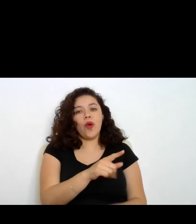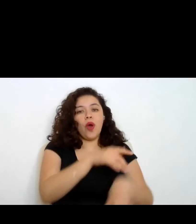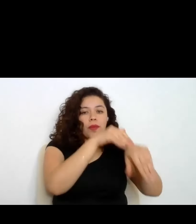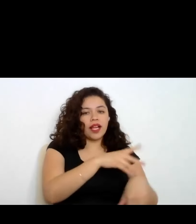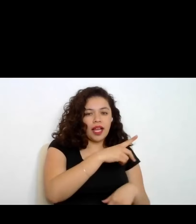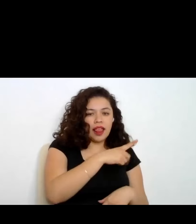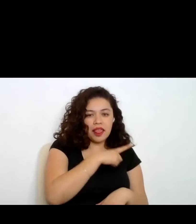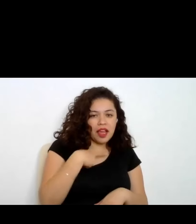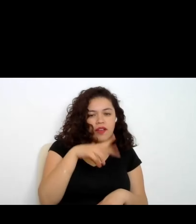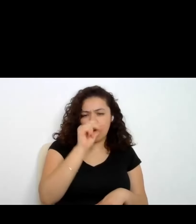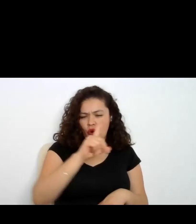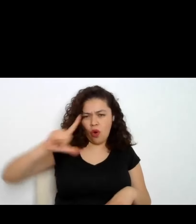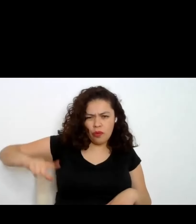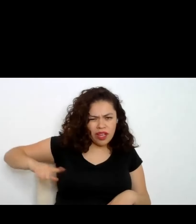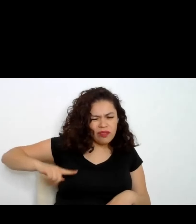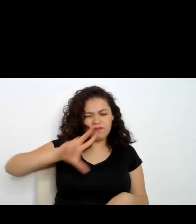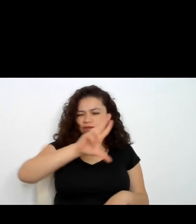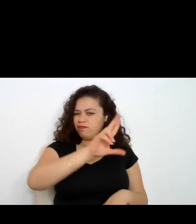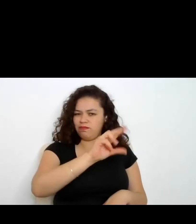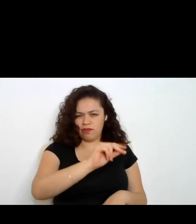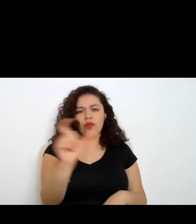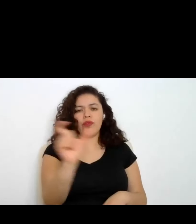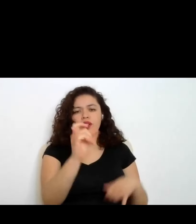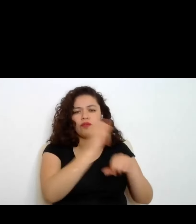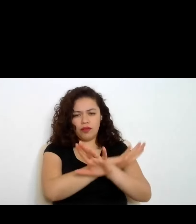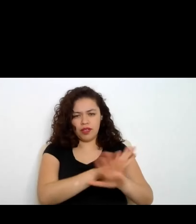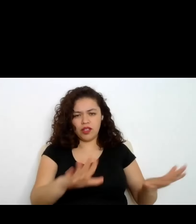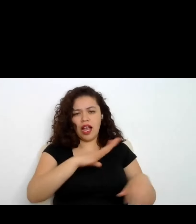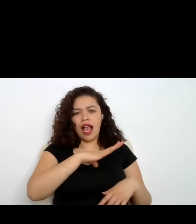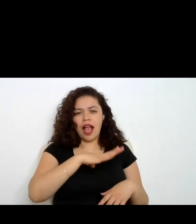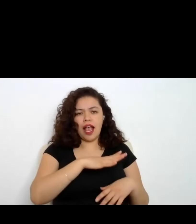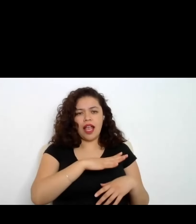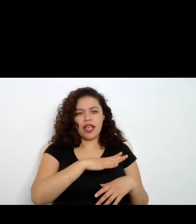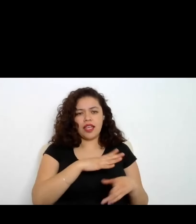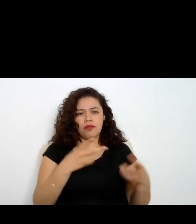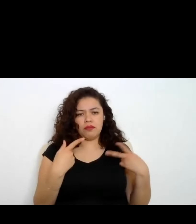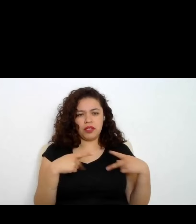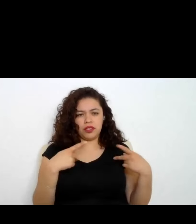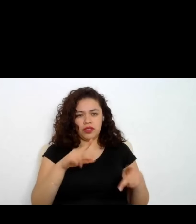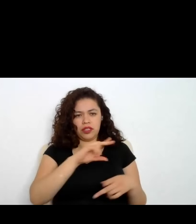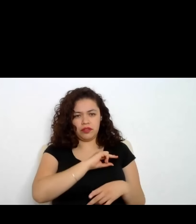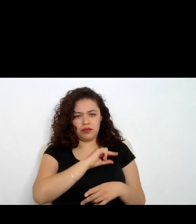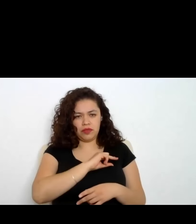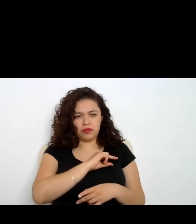o los gobiernos cuando tienen acceso a información personal de